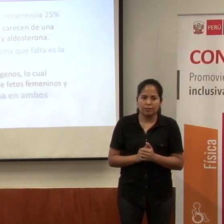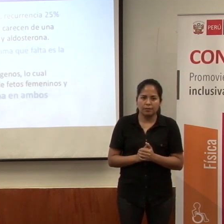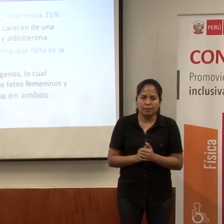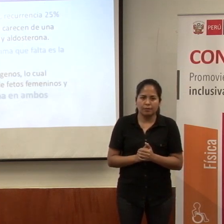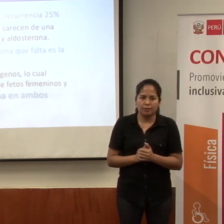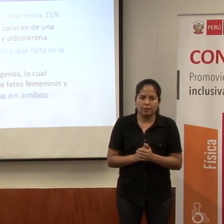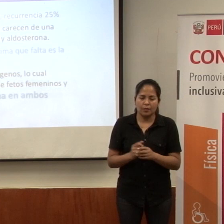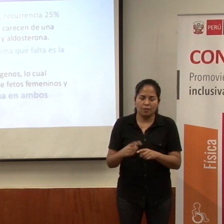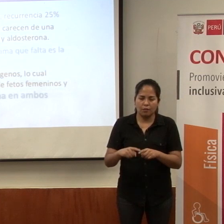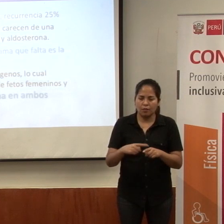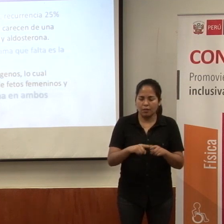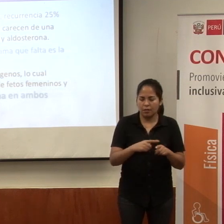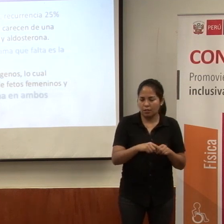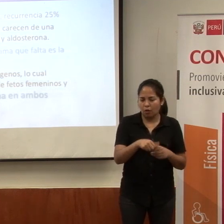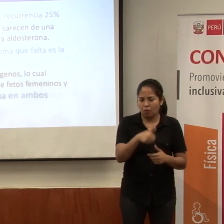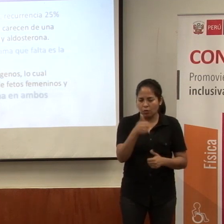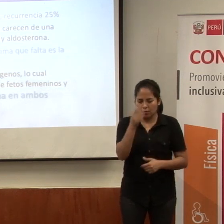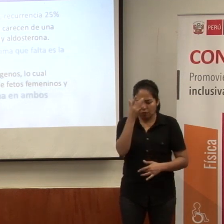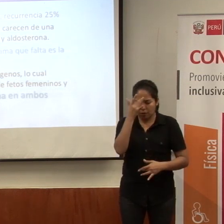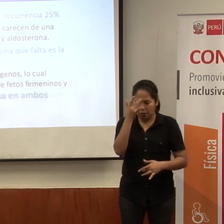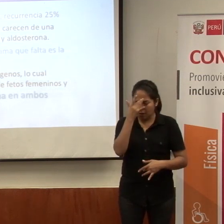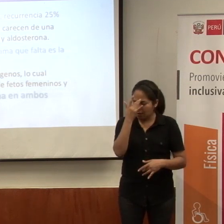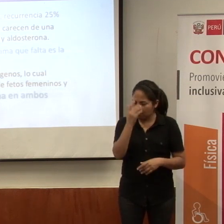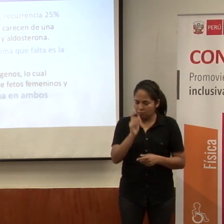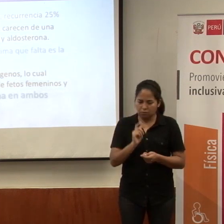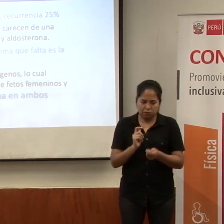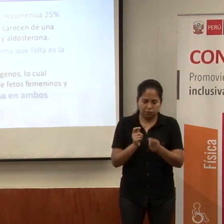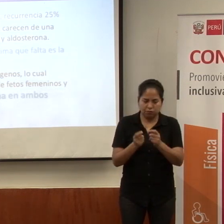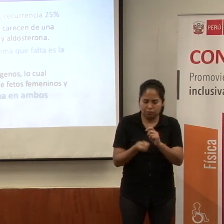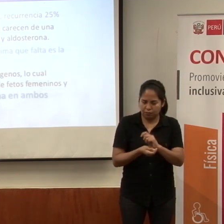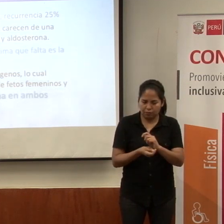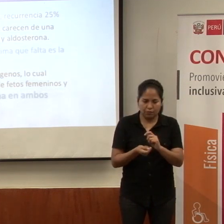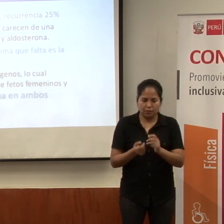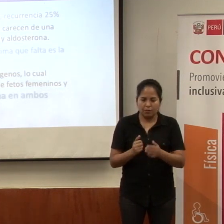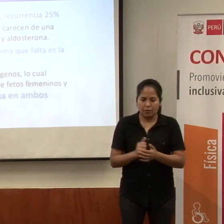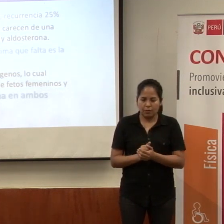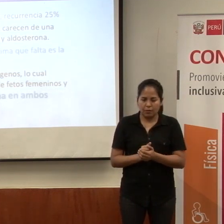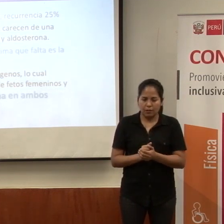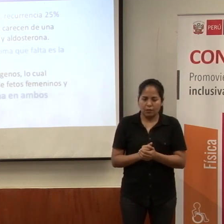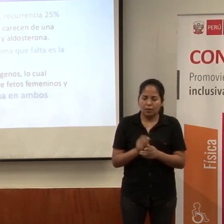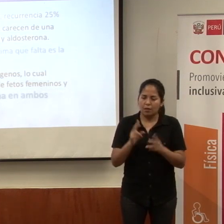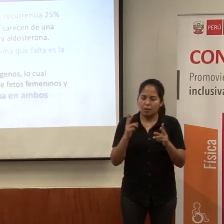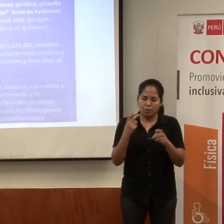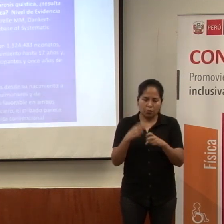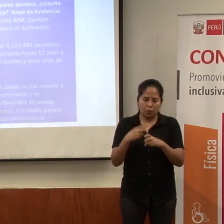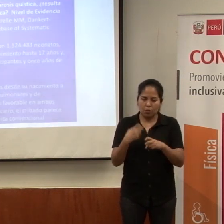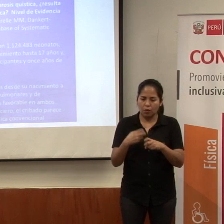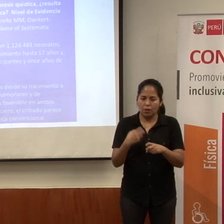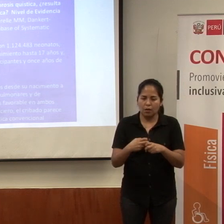suprarrenal congénita, que va a traer trastornos, especialmente genitales.